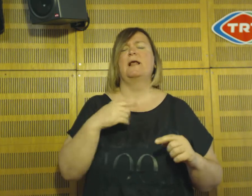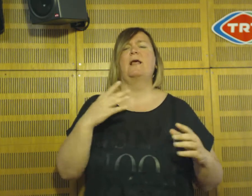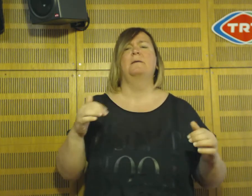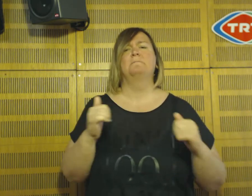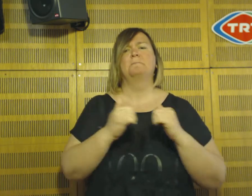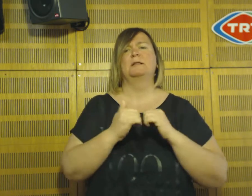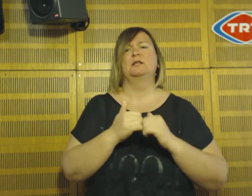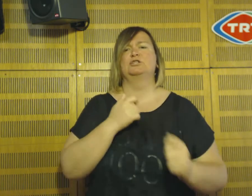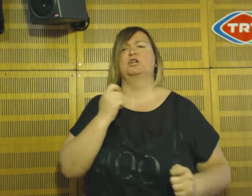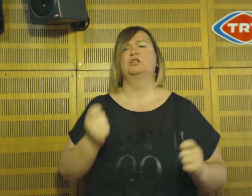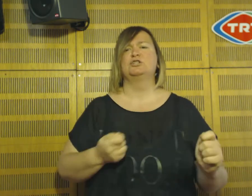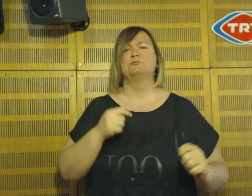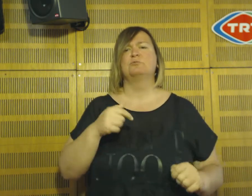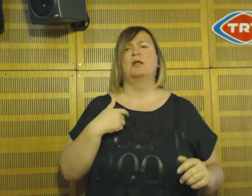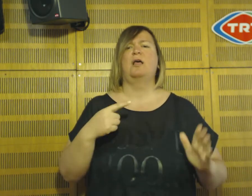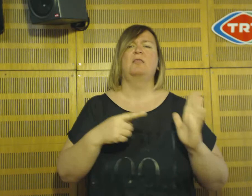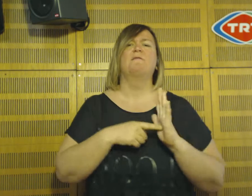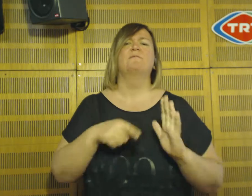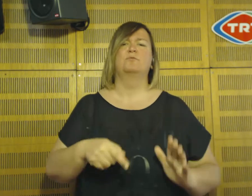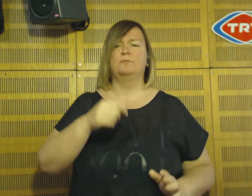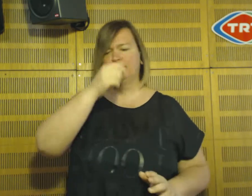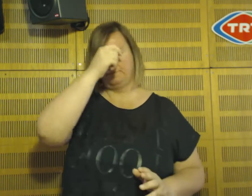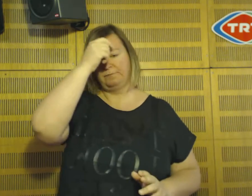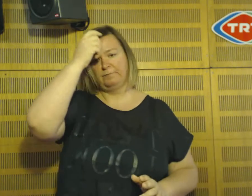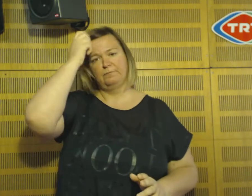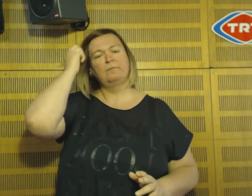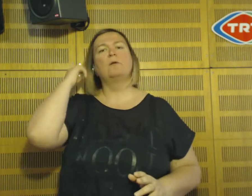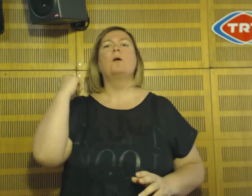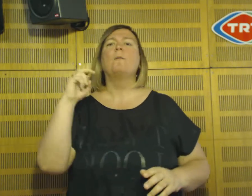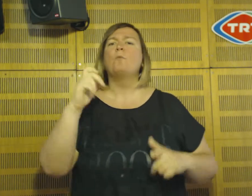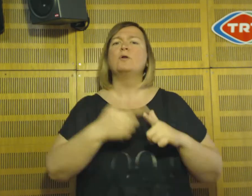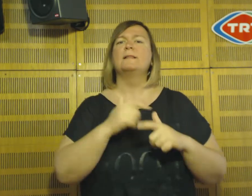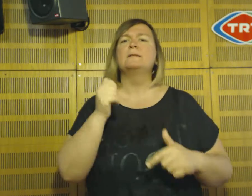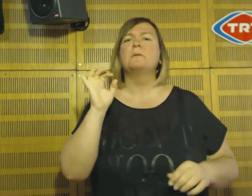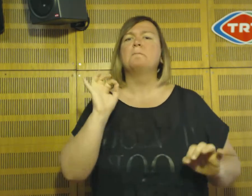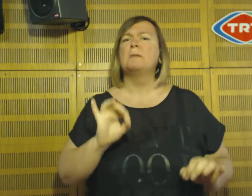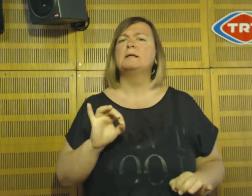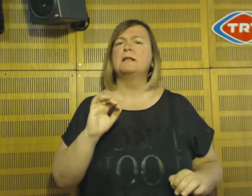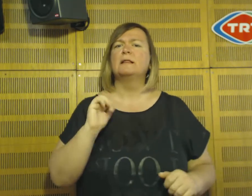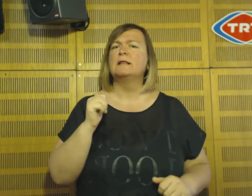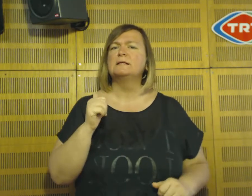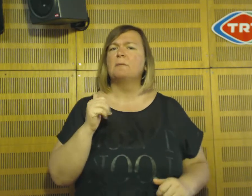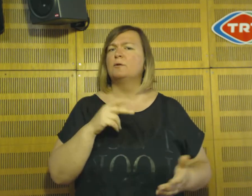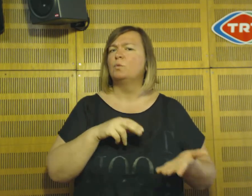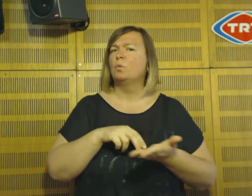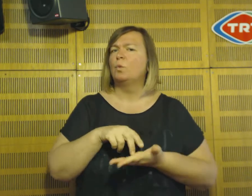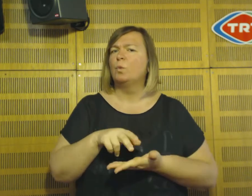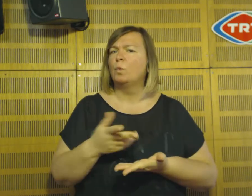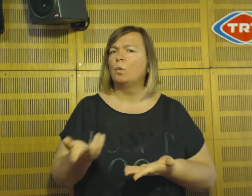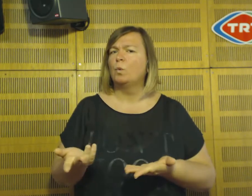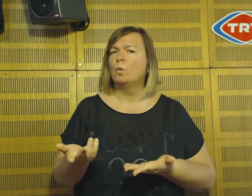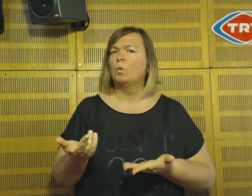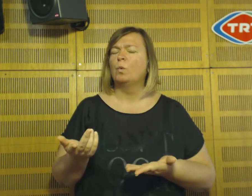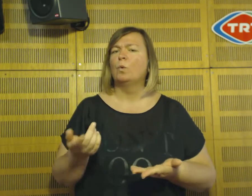birlikte çalışırız. Bizim amacımız bu. Proje ne zaman başladı acaba? Ne zamandır yürüyor? O süreci